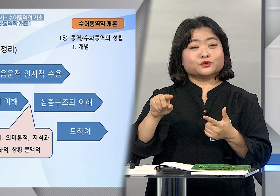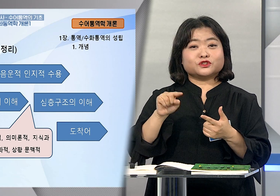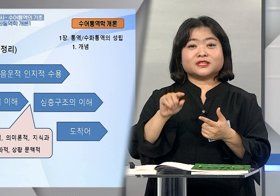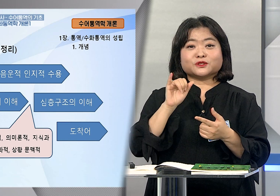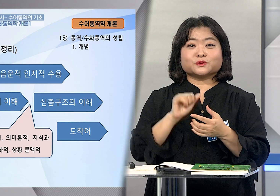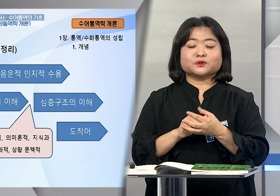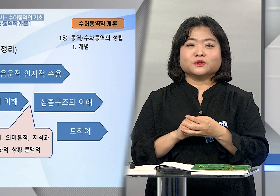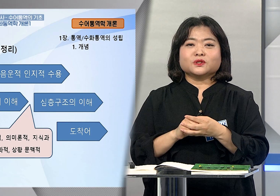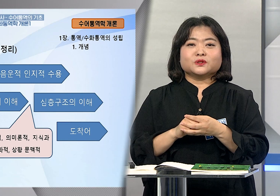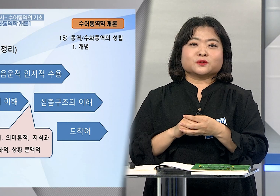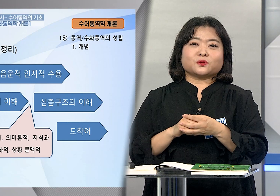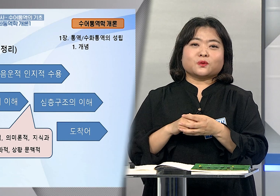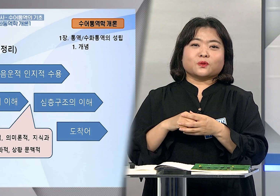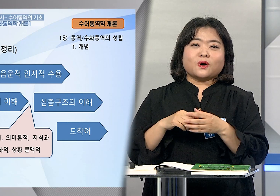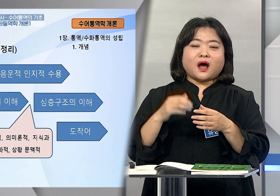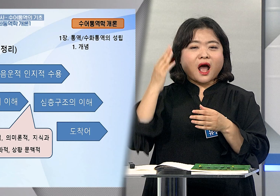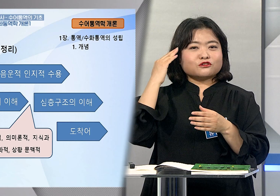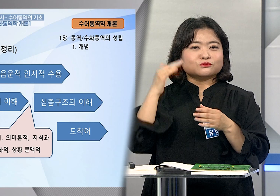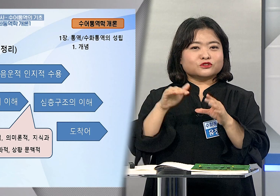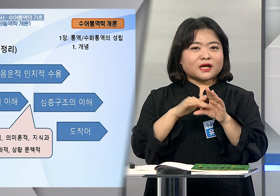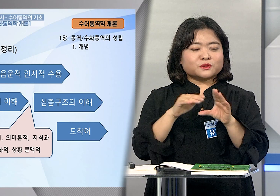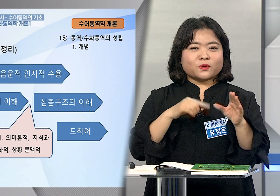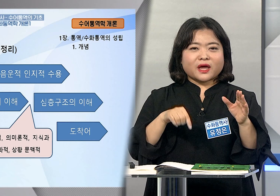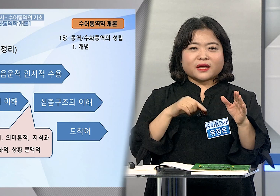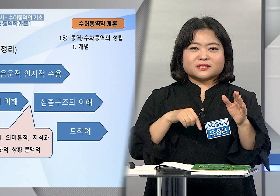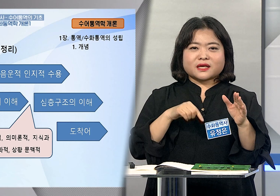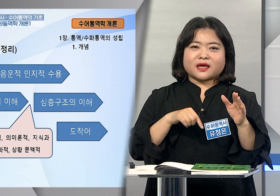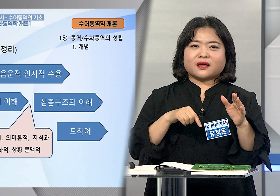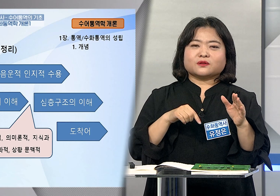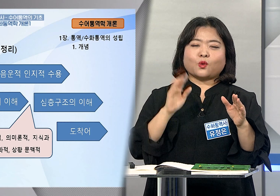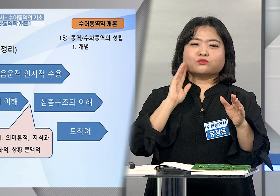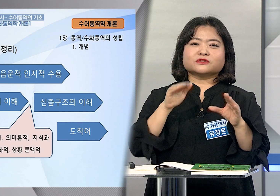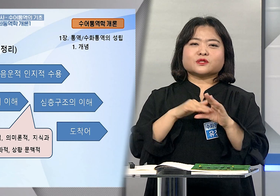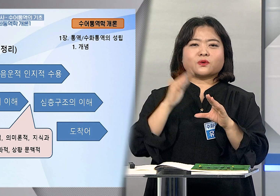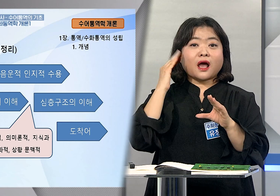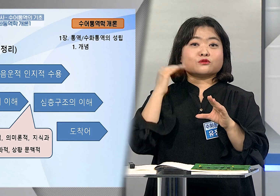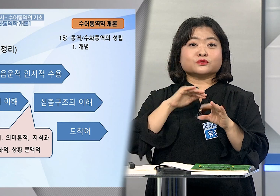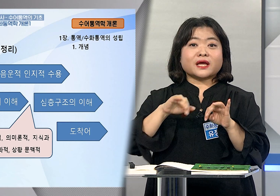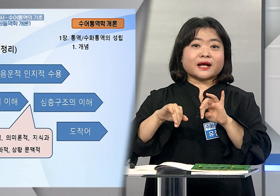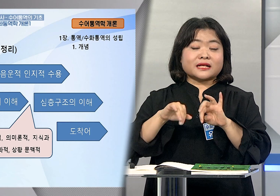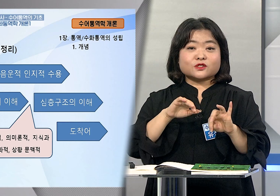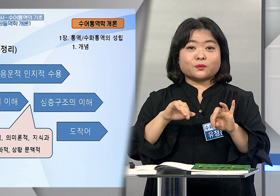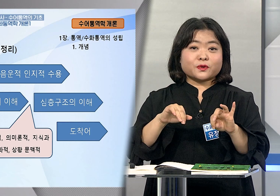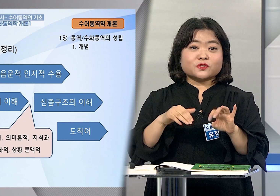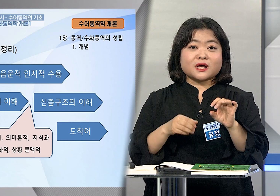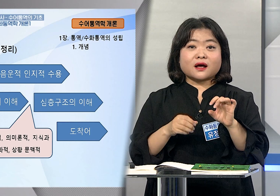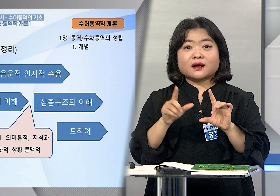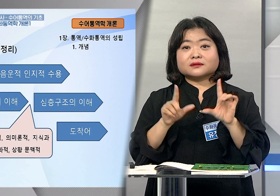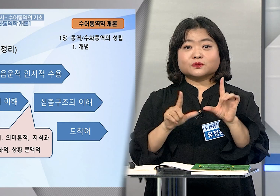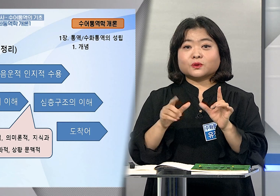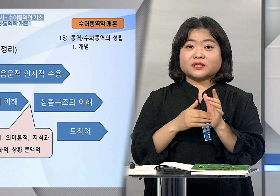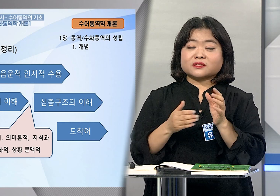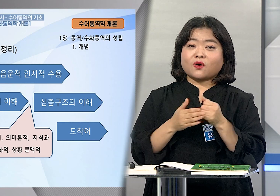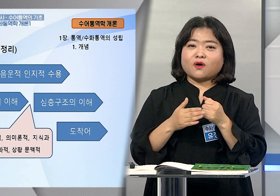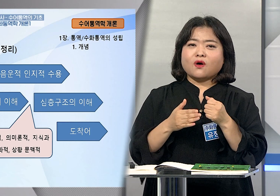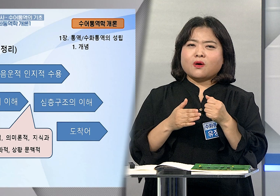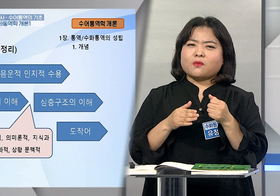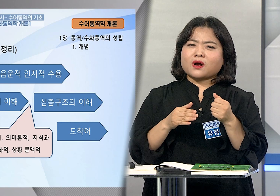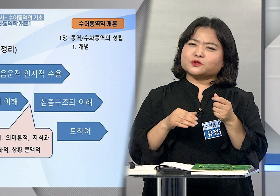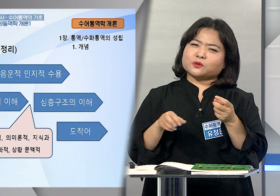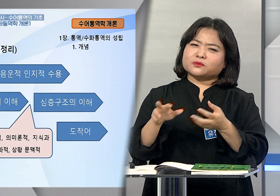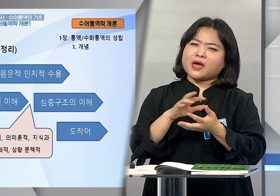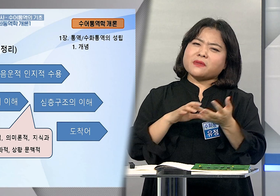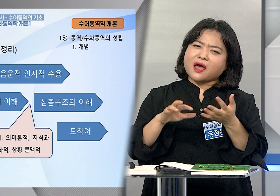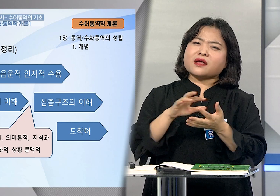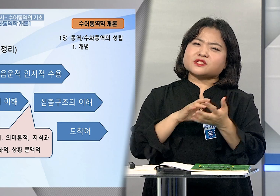다른 부분들이 있고, 또 한국 문화 속에 이제 농문화 속에 한국 문화의 간섭 현상으로 인해서